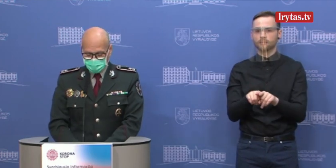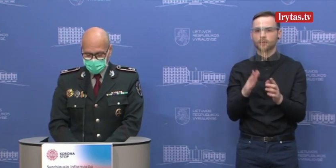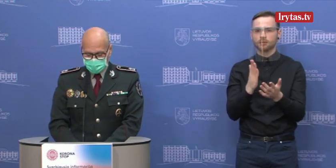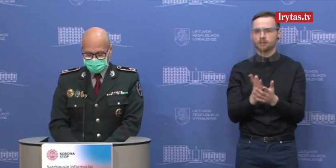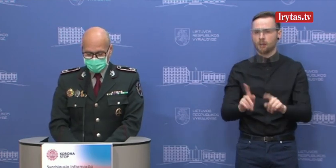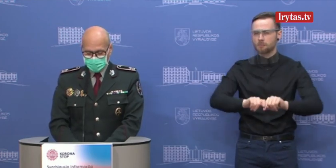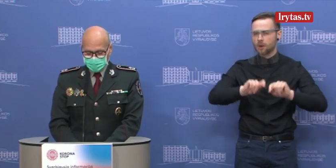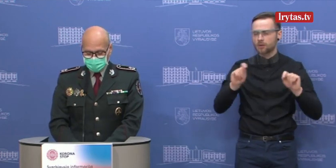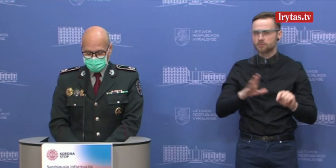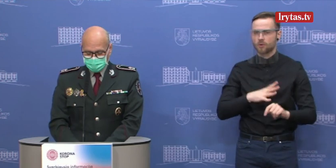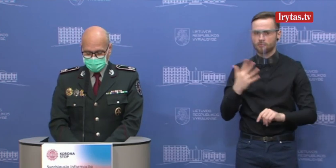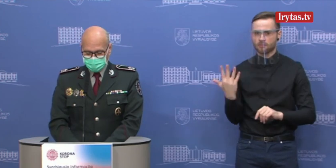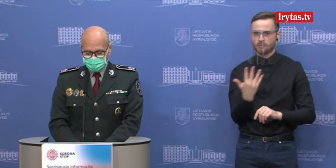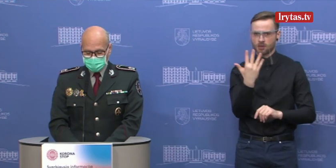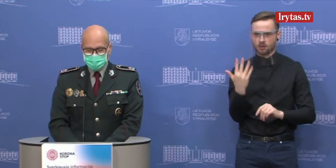valandų informacija.